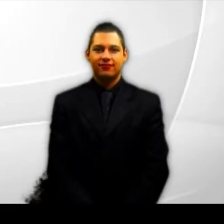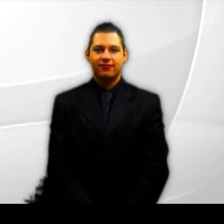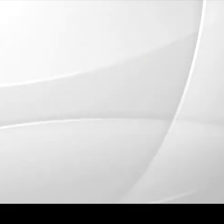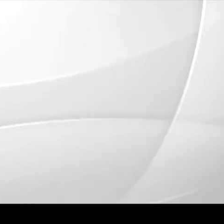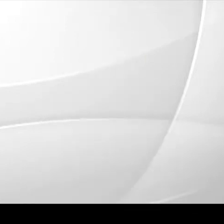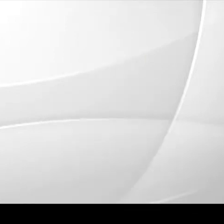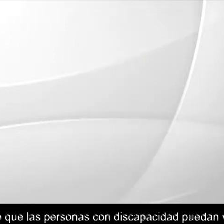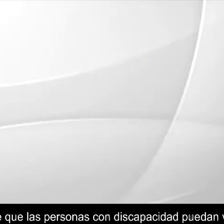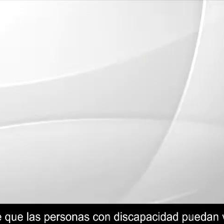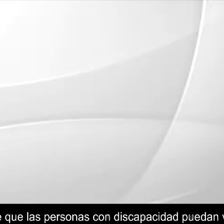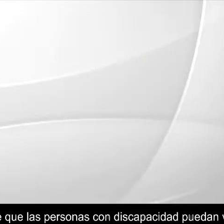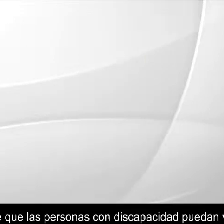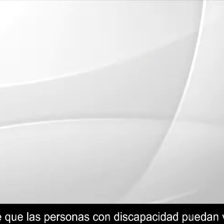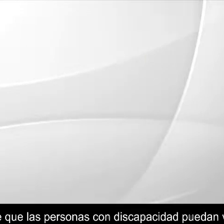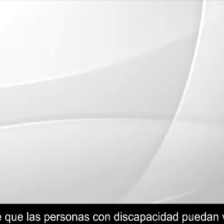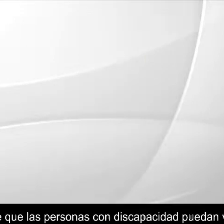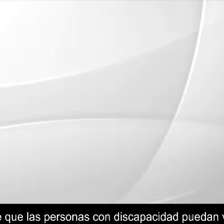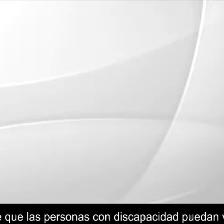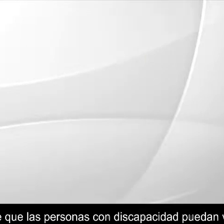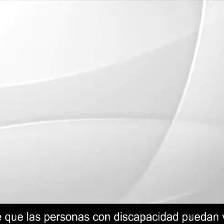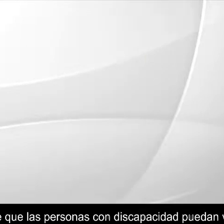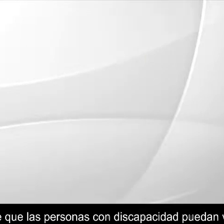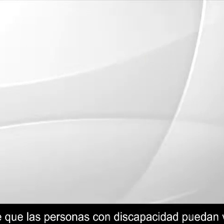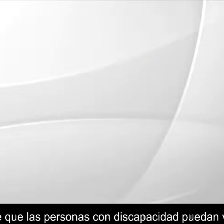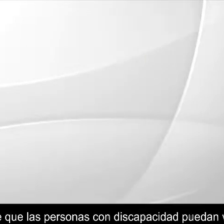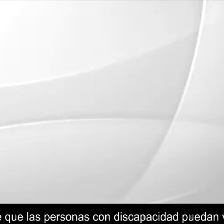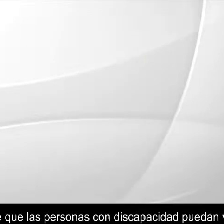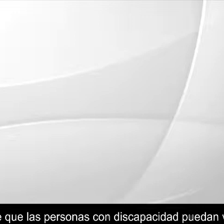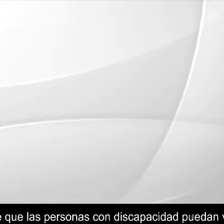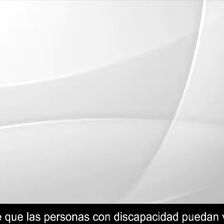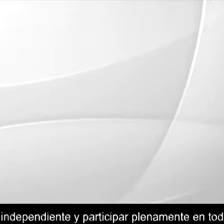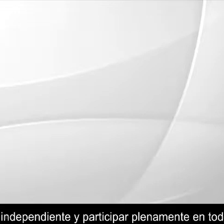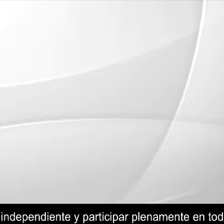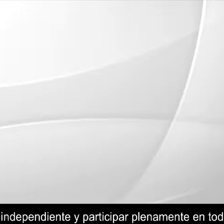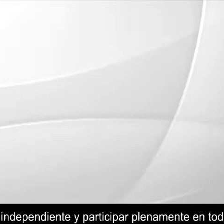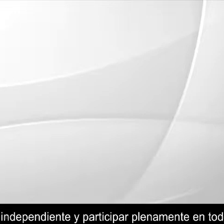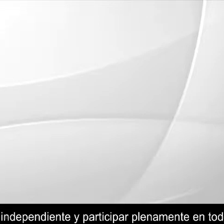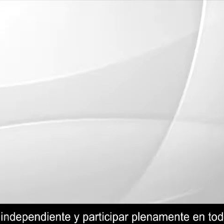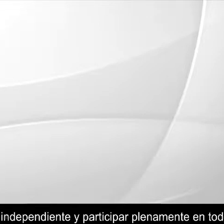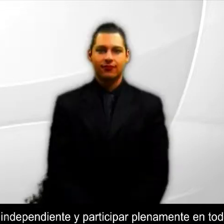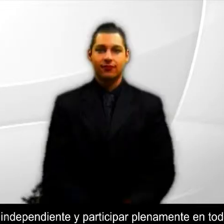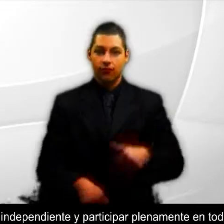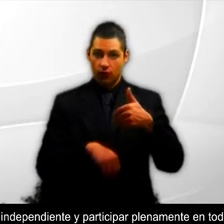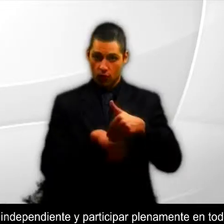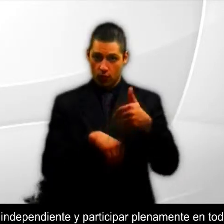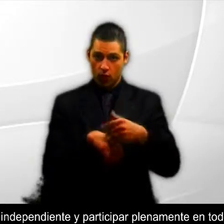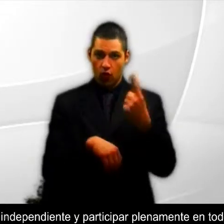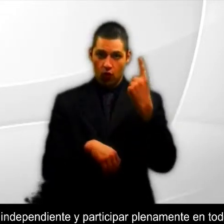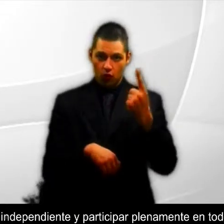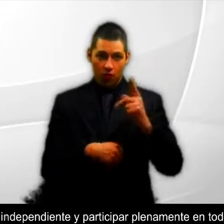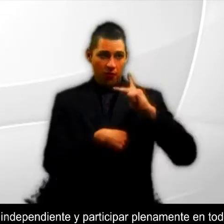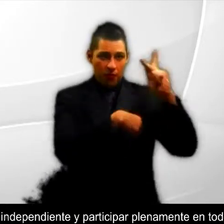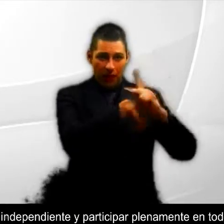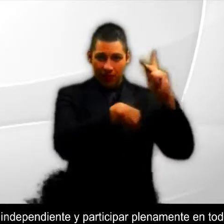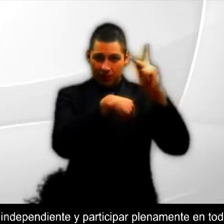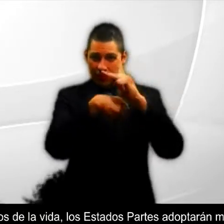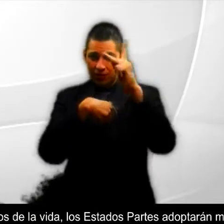1. A fin de que las personas con discapacidad puedan vivir en forma independiente y participar plenamente en todos los aspectos de la vida,